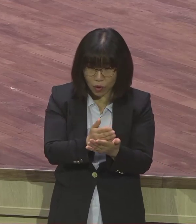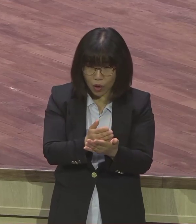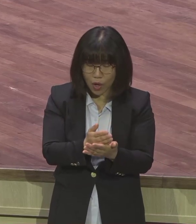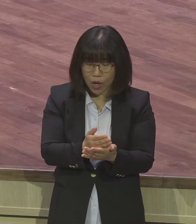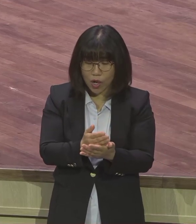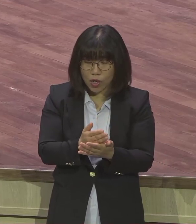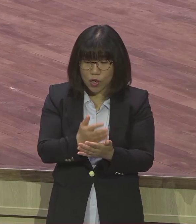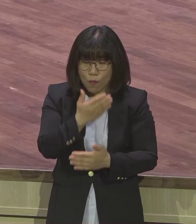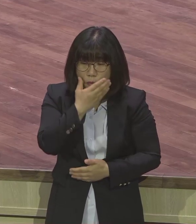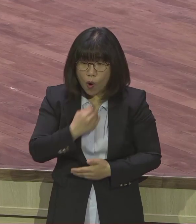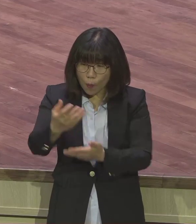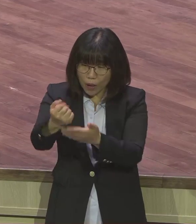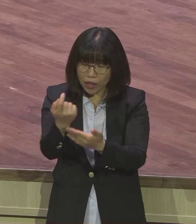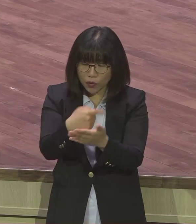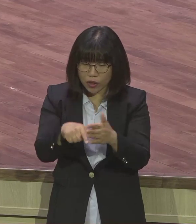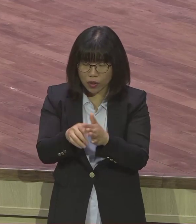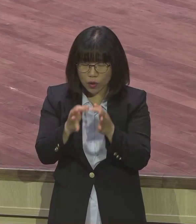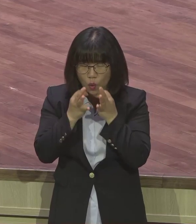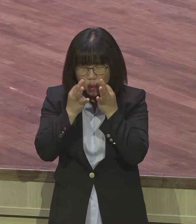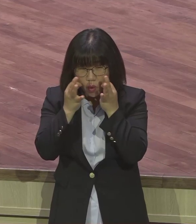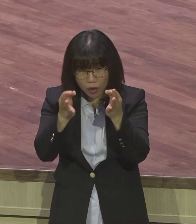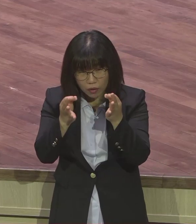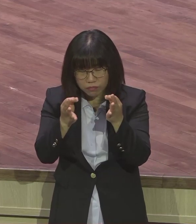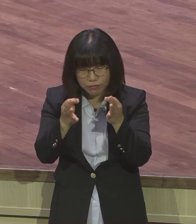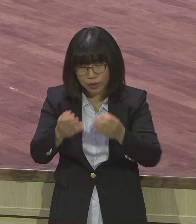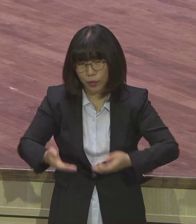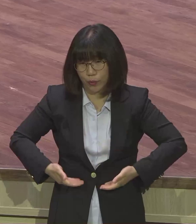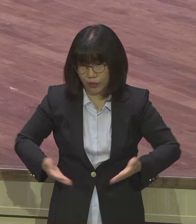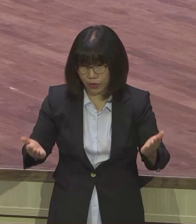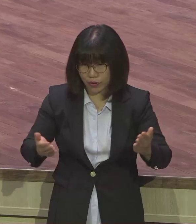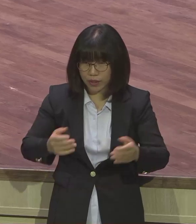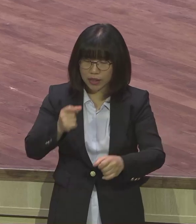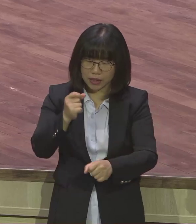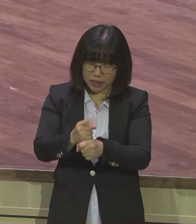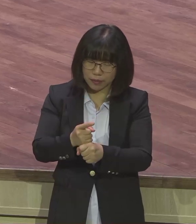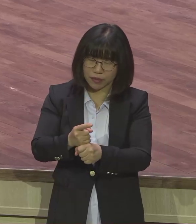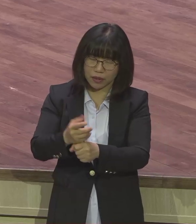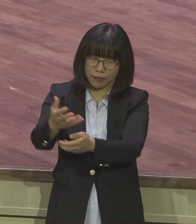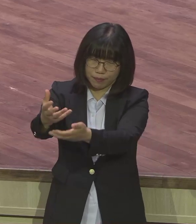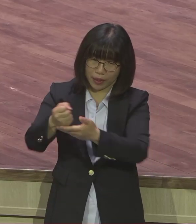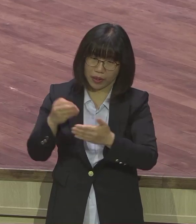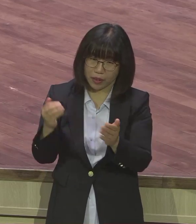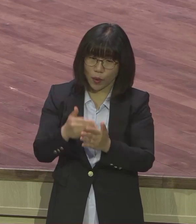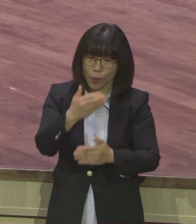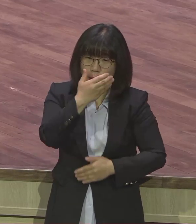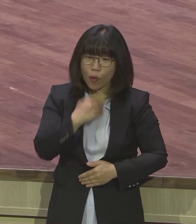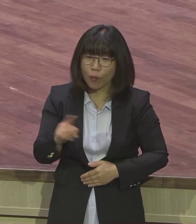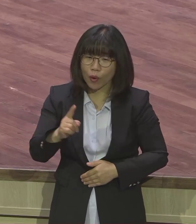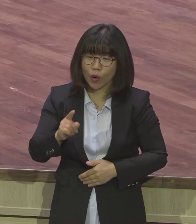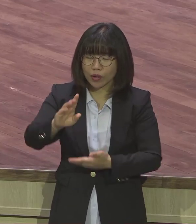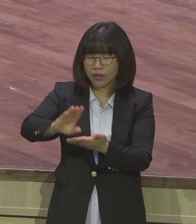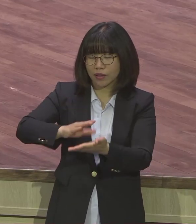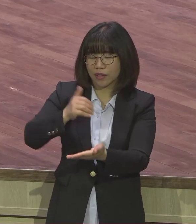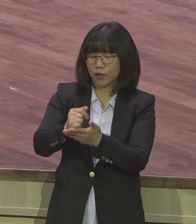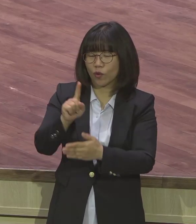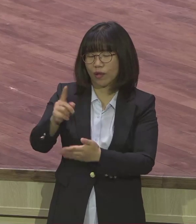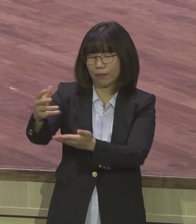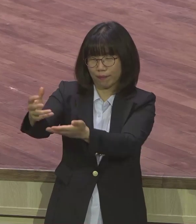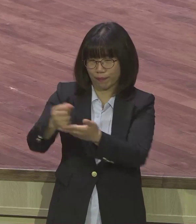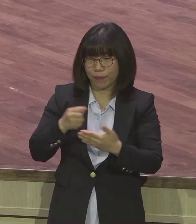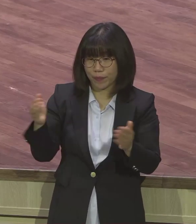존재도 아닙니다. 이미 예수 그리스도를 통해서 놀라운 축복을 다 받은 존재예요. 다 받은